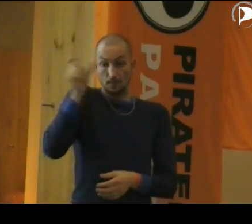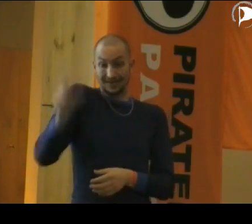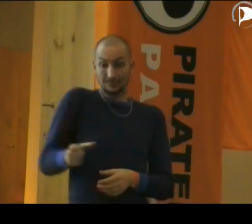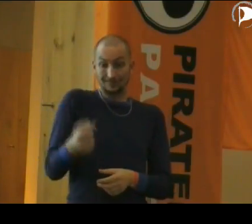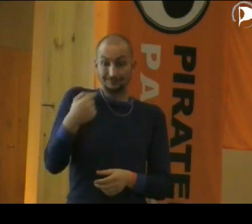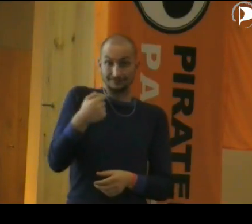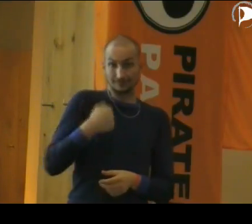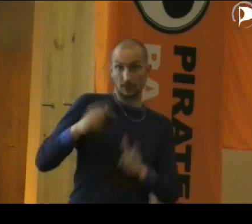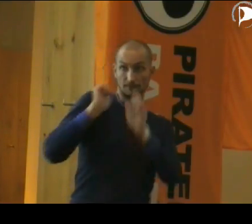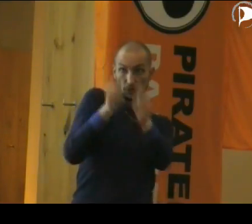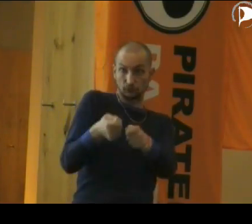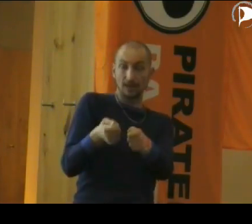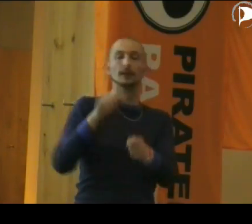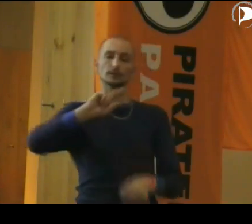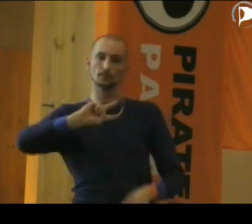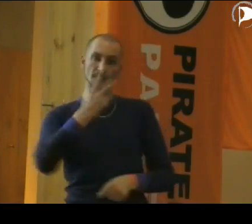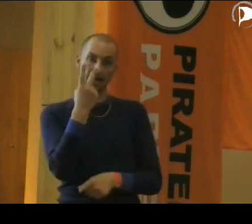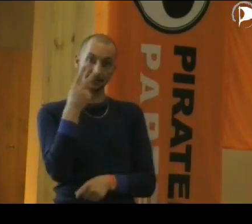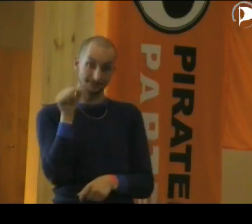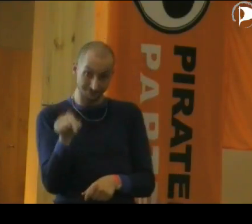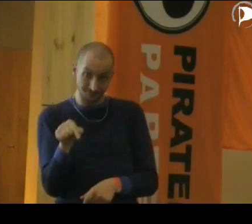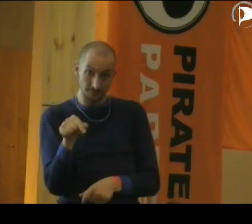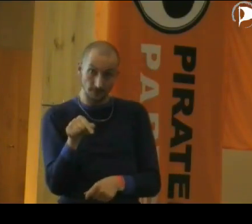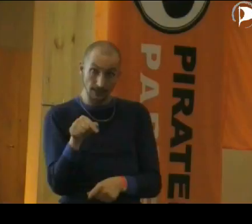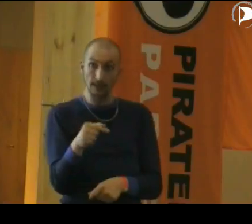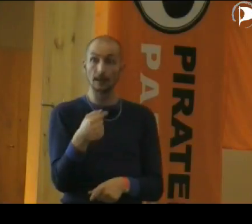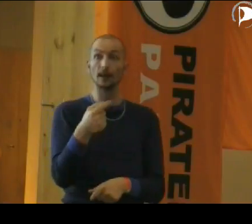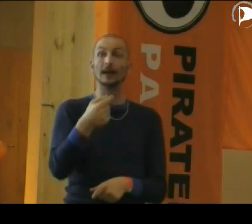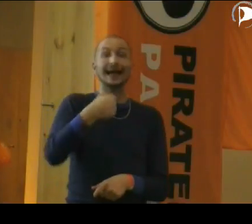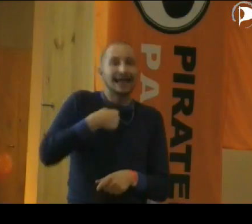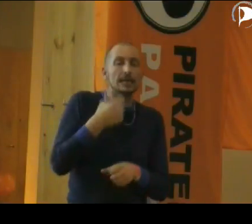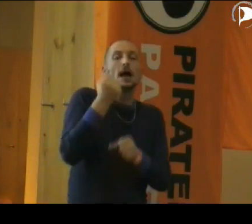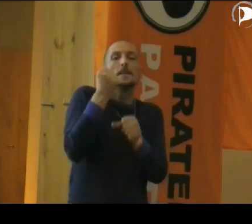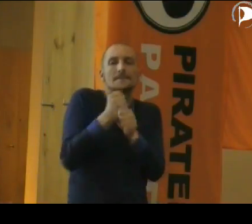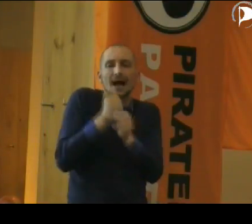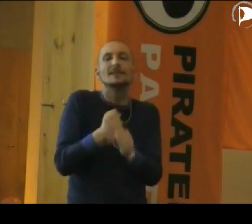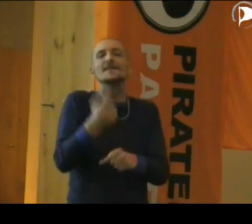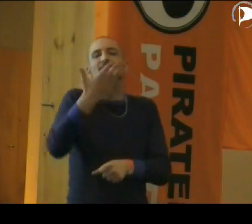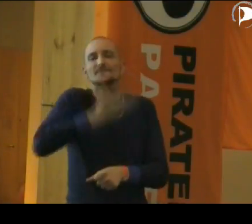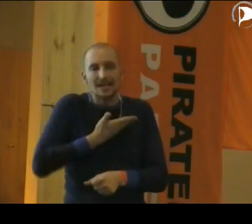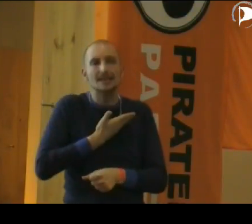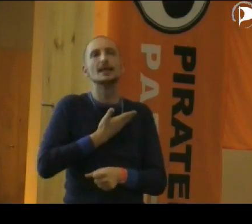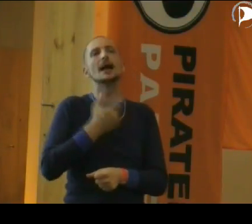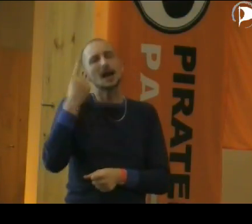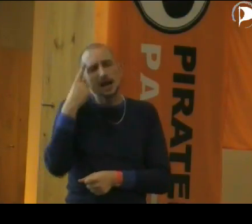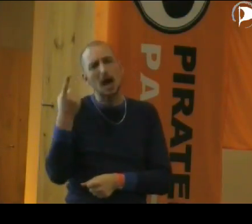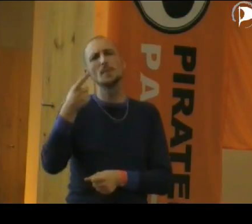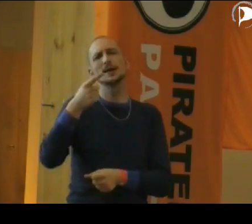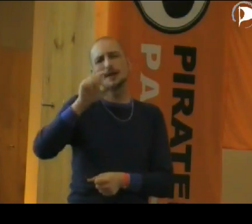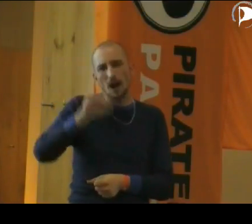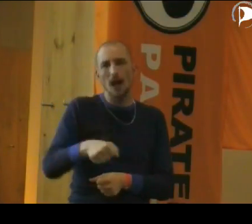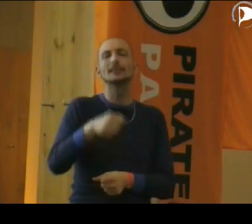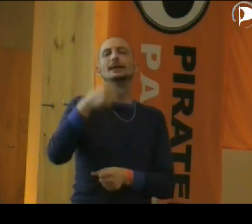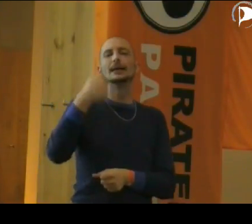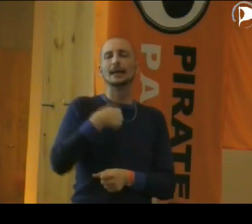tophit der zweite punkt ist ich muss das machen sie bolt trotzig hat im bezirk schon